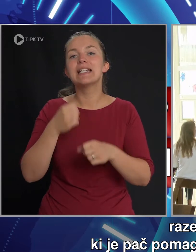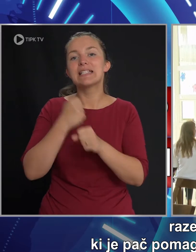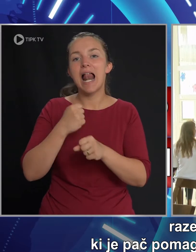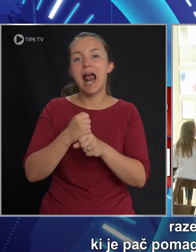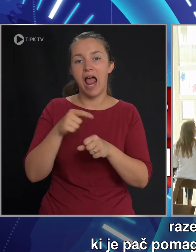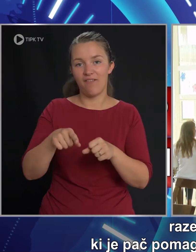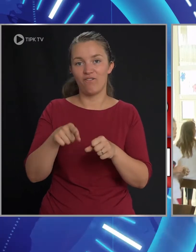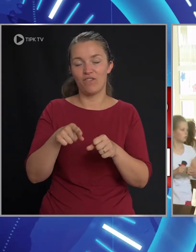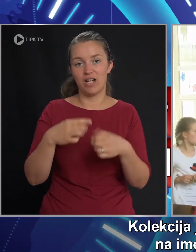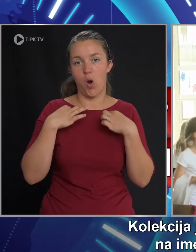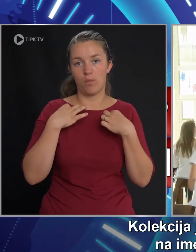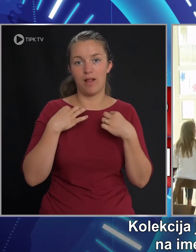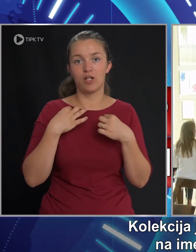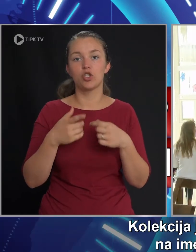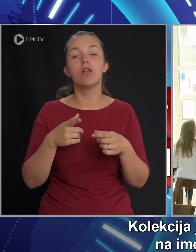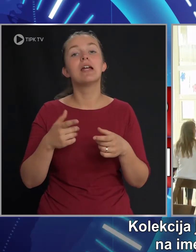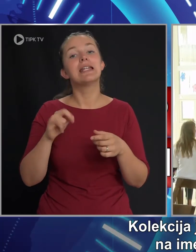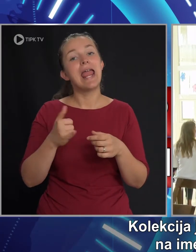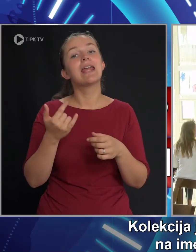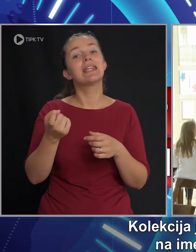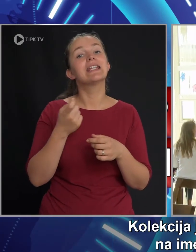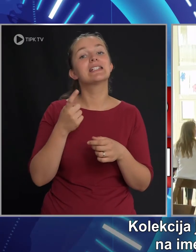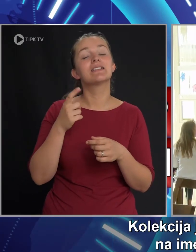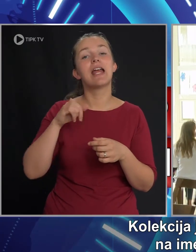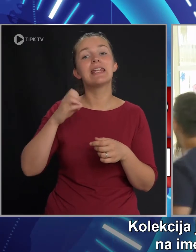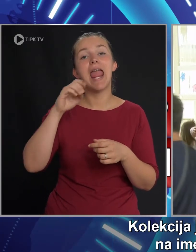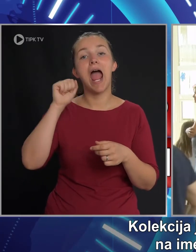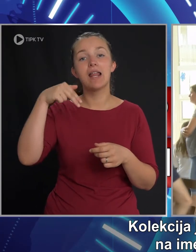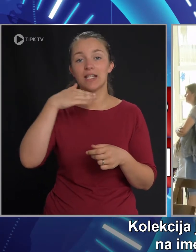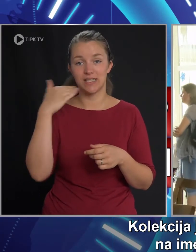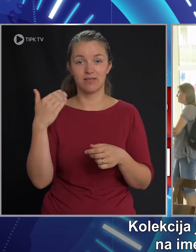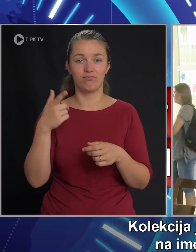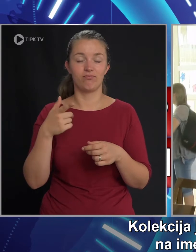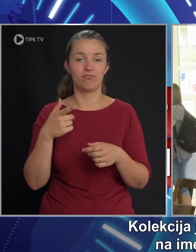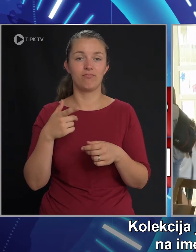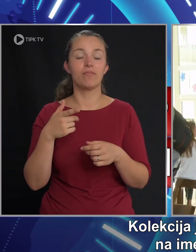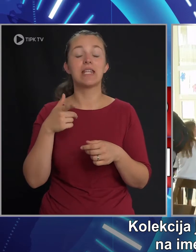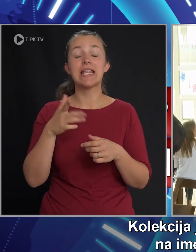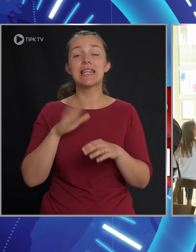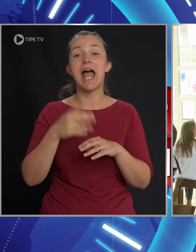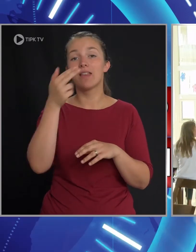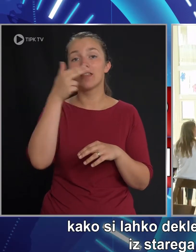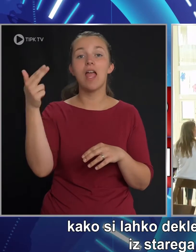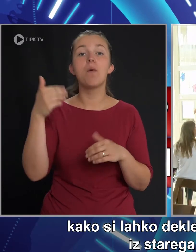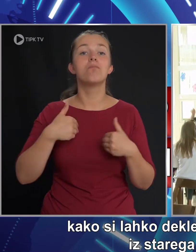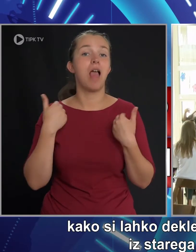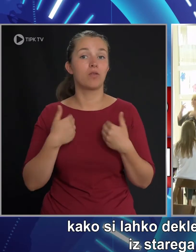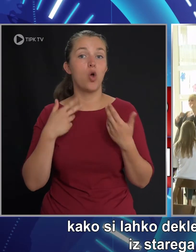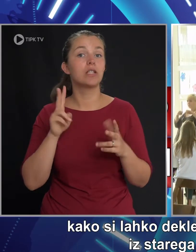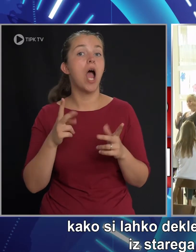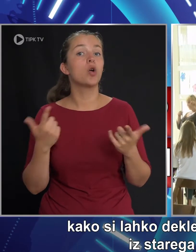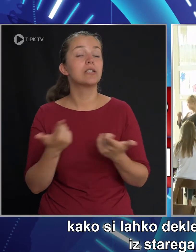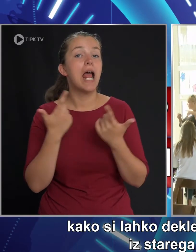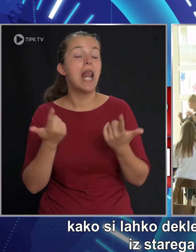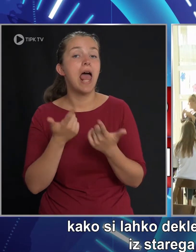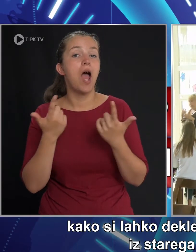izdelavi kolekcije. Kolekcija je nastala iz džinsa na ime temo Mladost, kako se lahko